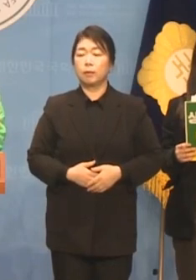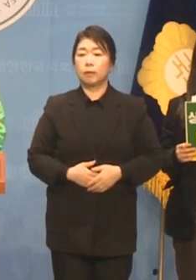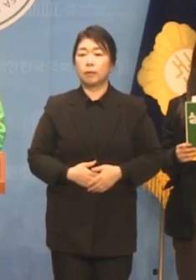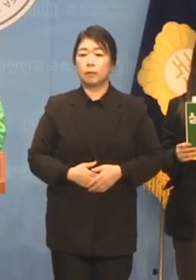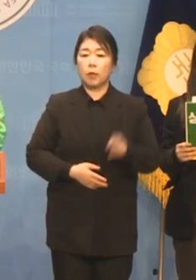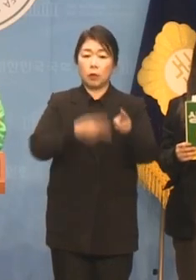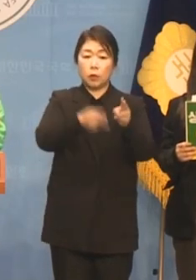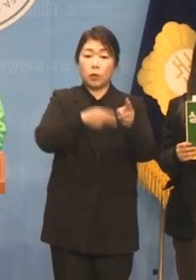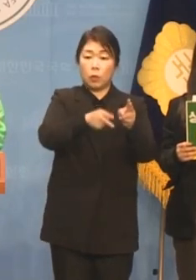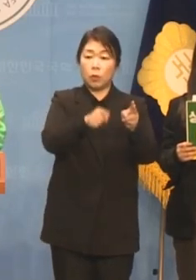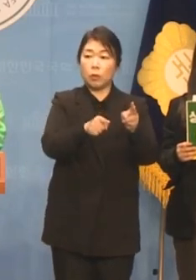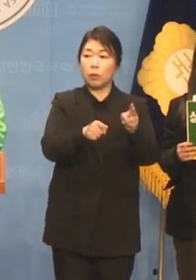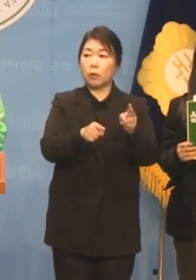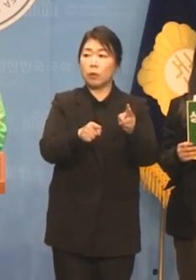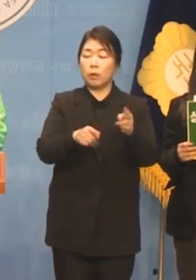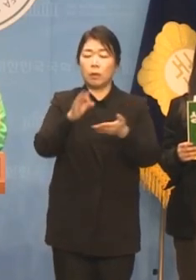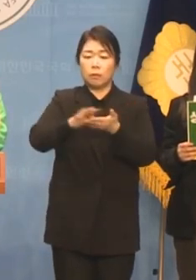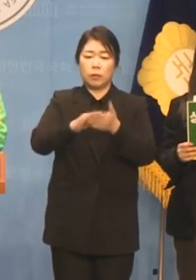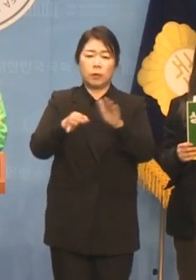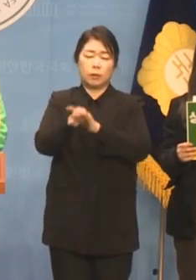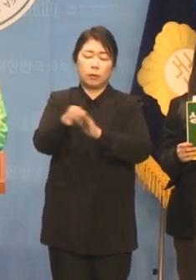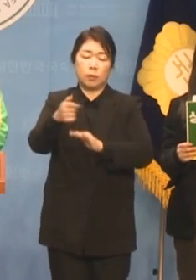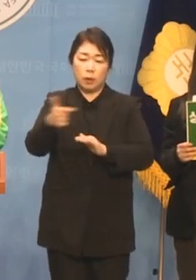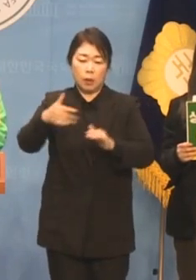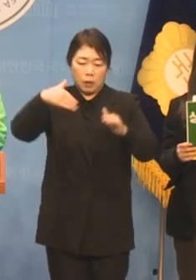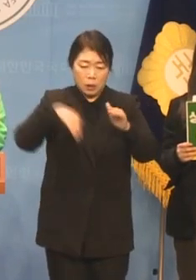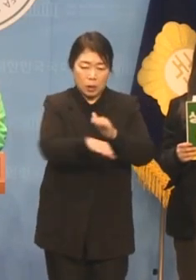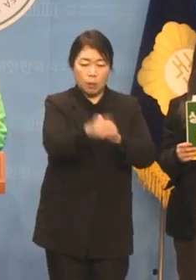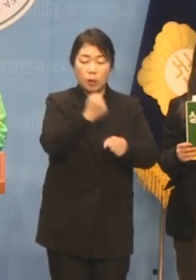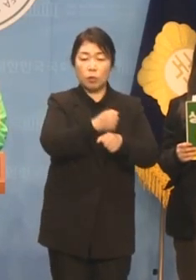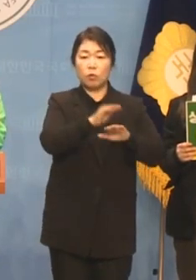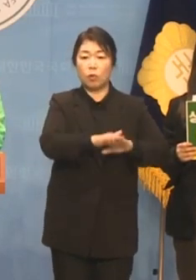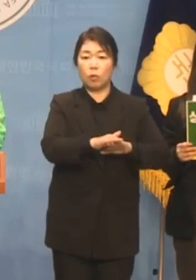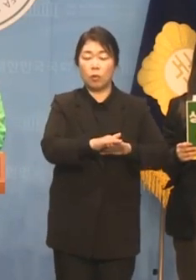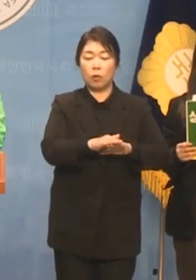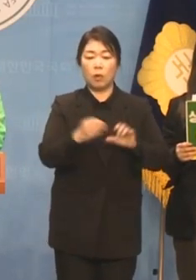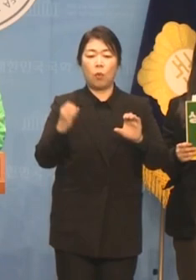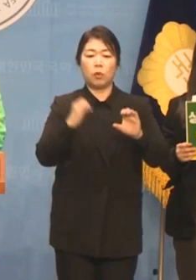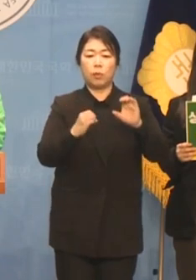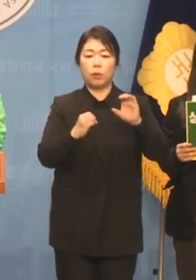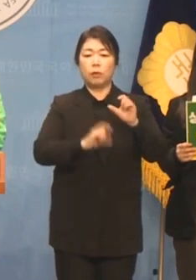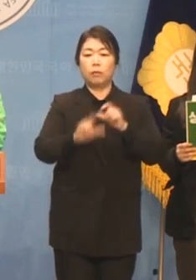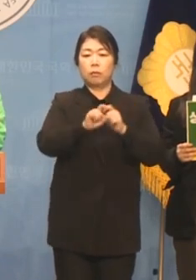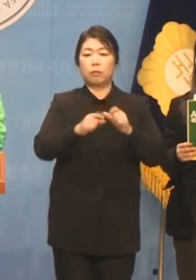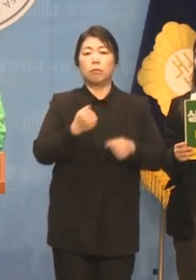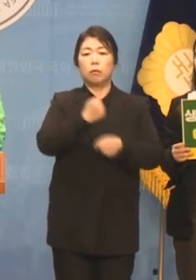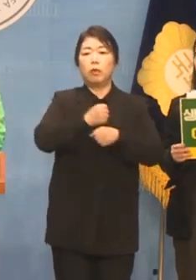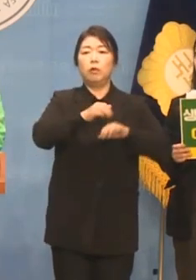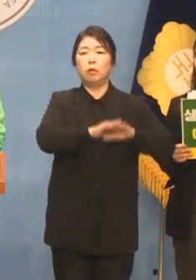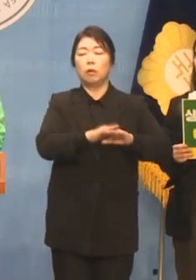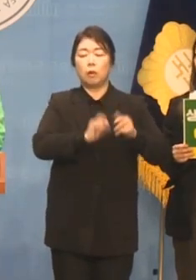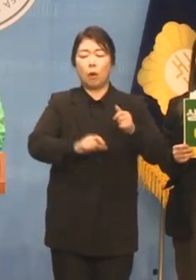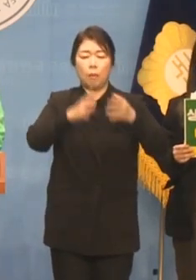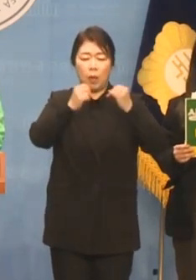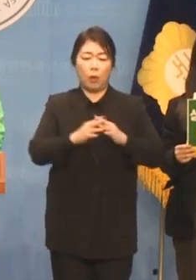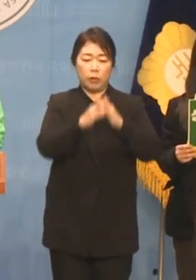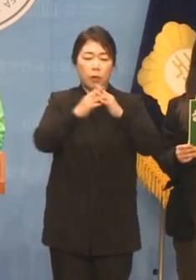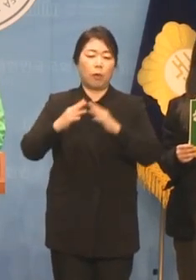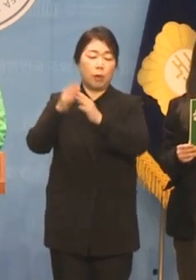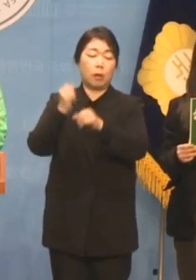철도도 어 천문학적 비용을 들여 지하화해 그곳에 온실 가스 다배출 토공 개발을 통해 더 많은 건설을 하겠다고